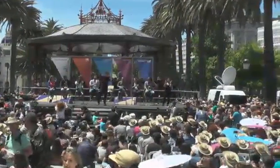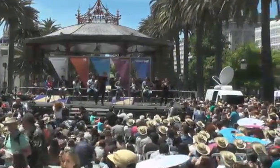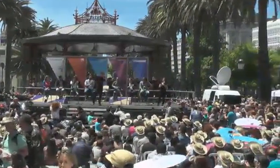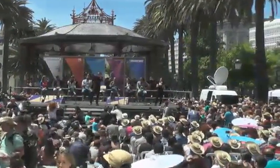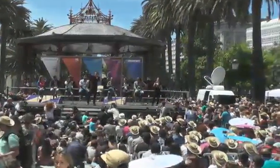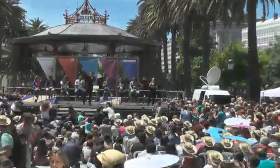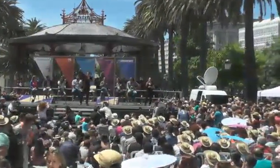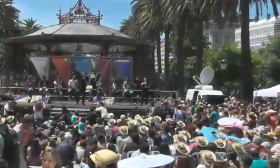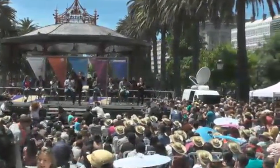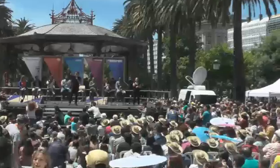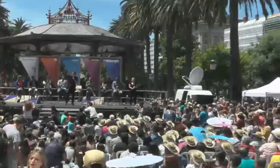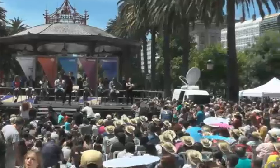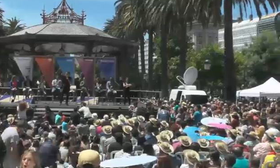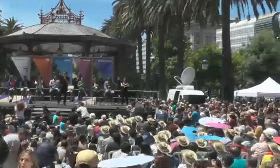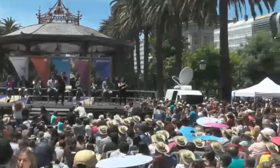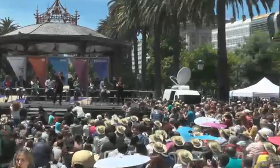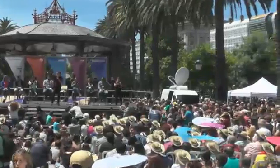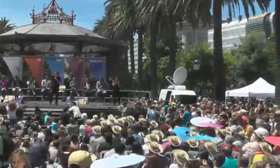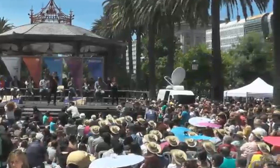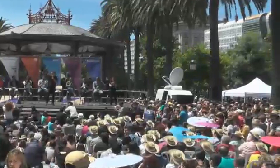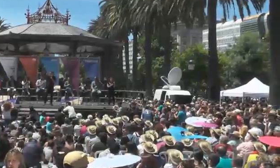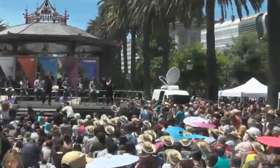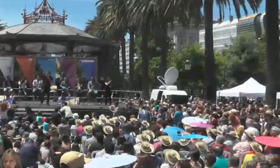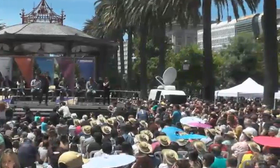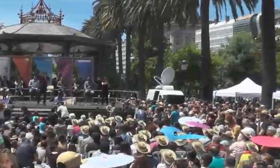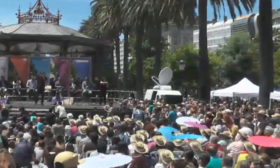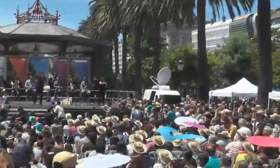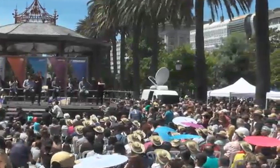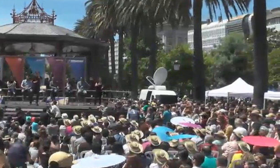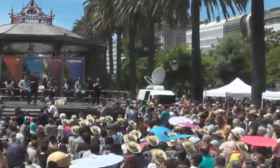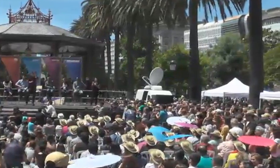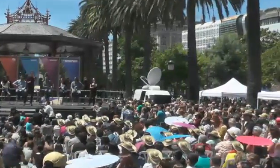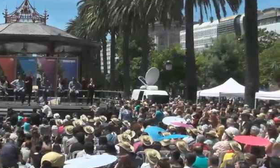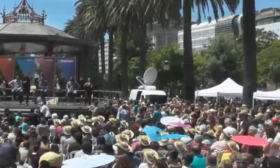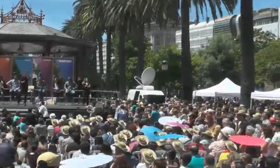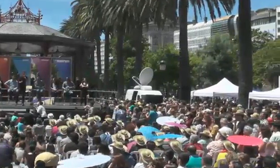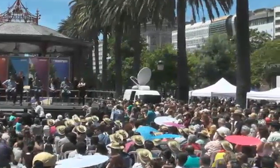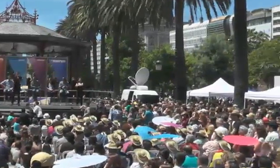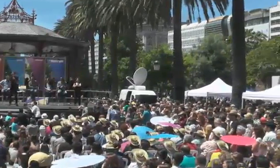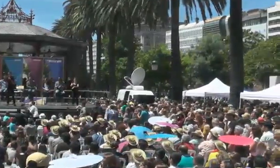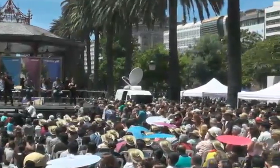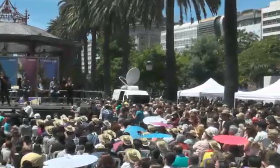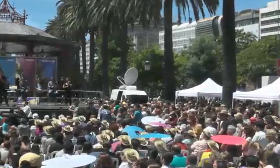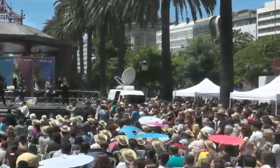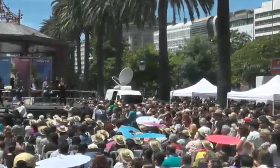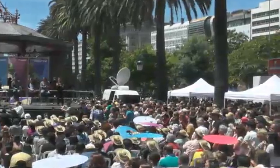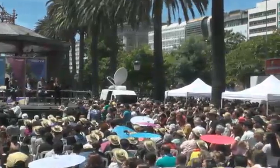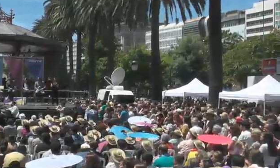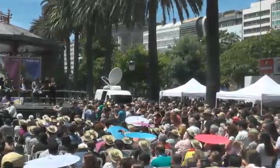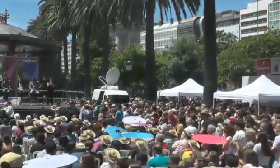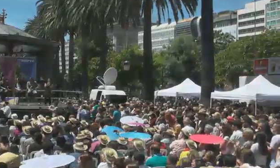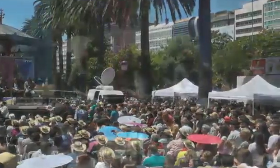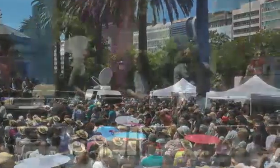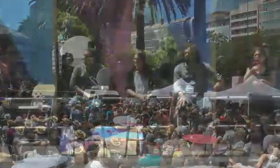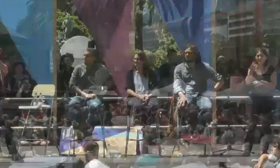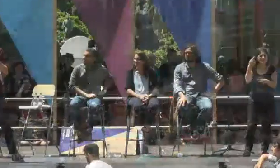después dice que el defraudador Soria era un gran ministro al mismo tiempo que tenía cuentas en Panamá. No creo que haya ciudadanos malos,